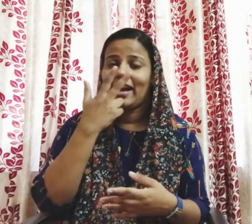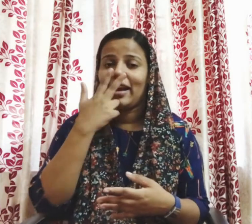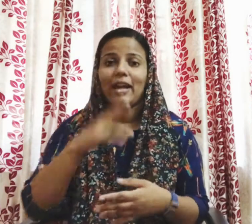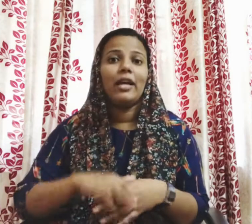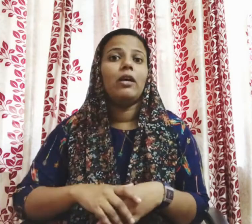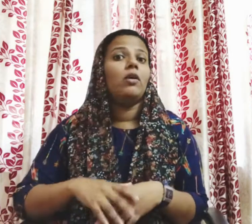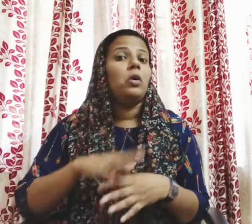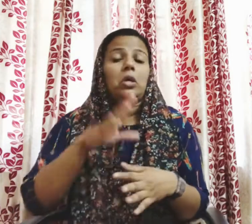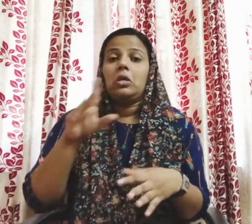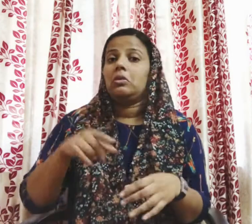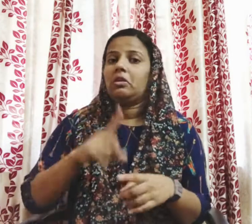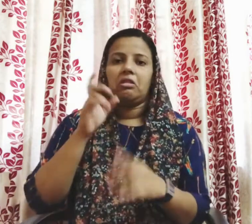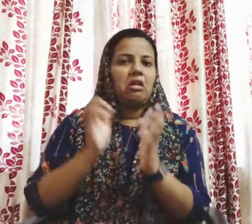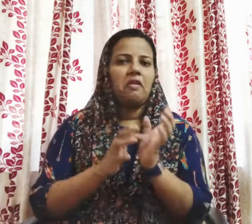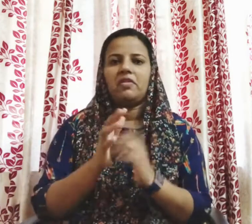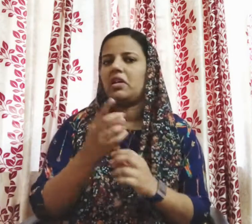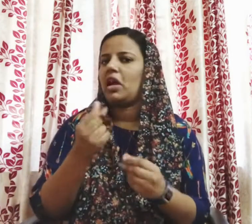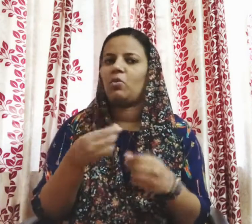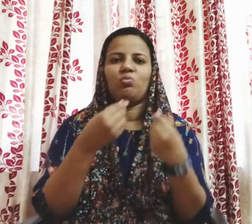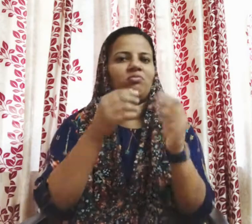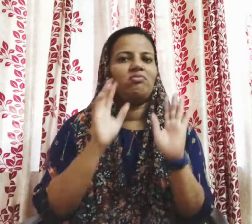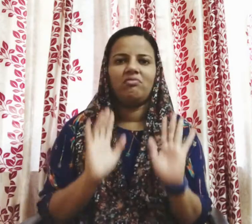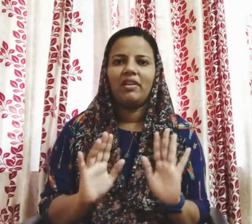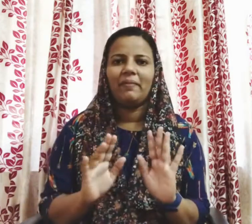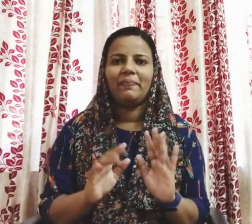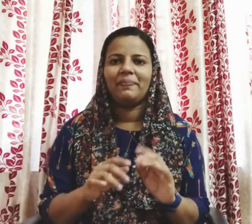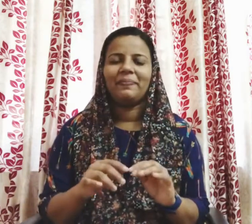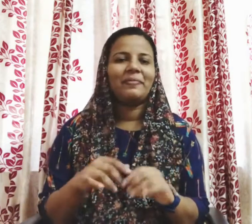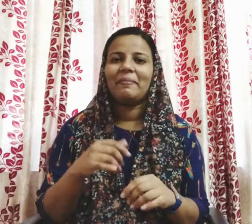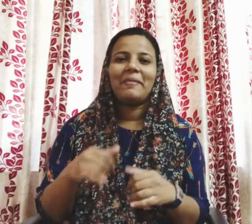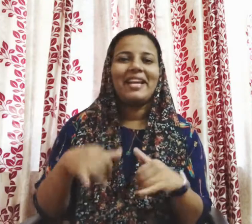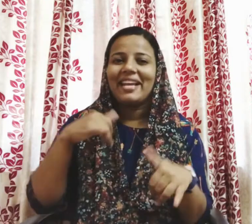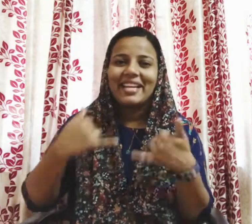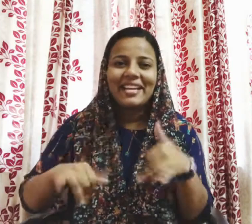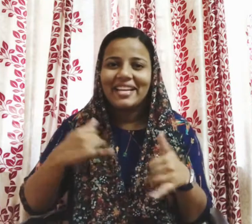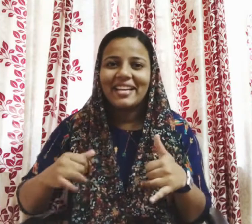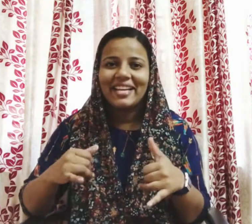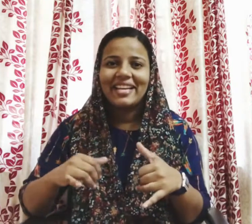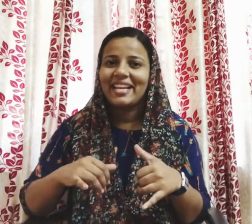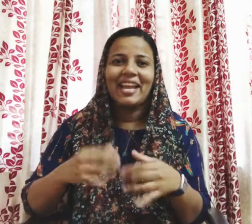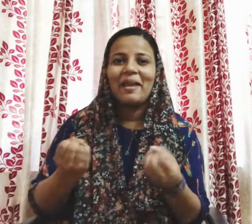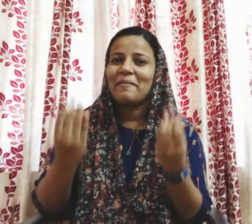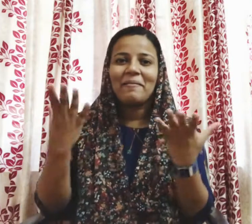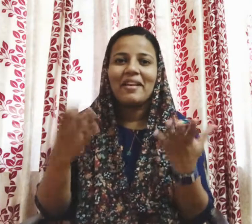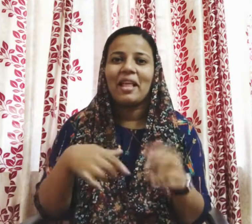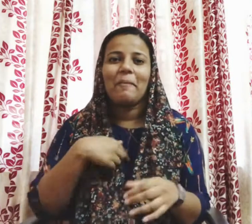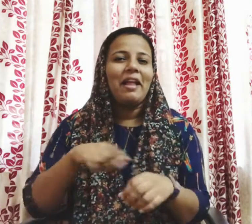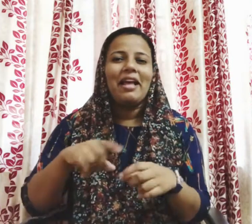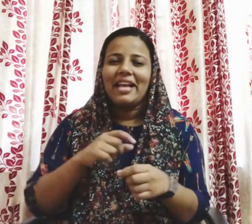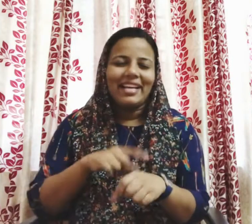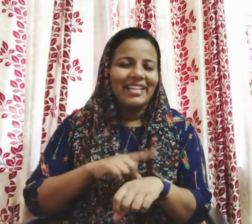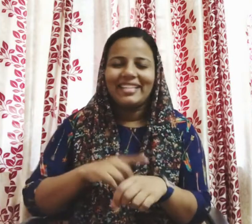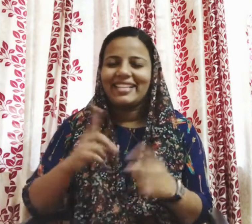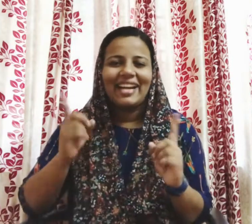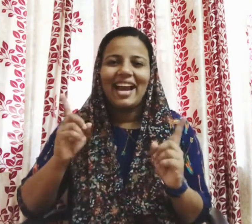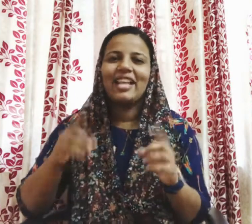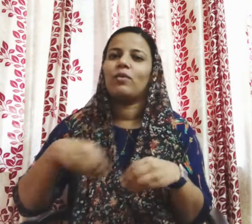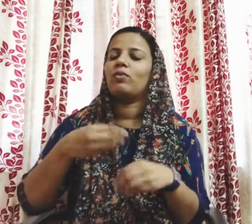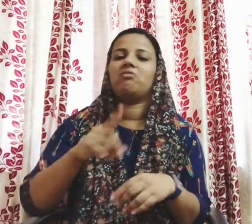സമയം കളയുന്നതിനൊക്കെ കണക്ക് കൊടുക്കേണ്ടി വരും. ഗെയിം കളിച്ച് രാത്രിയിൽ ഇരിക്കുന്നതിന് ദൈവസന്നിധി കണക്ക് കൊടുക്കേണ്ടി വരും. ദൈവമക്കളെ